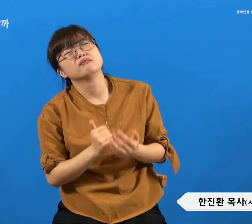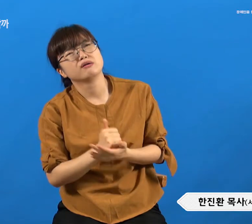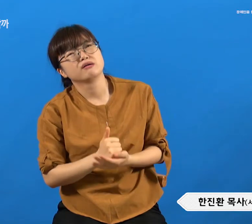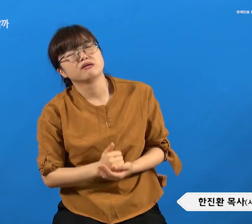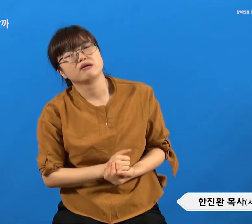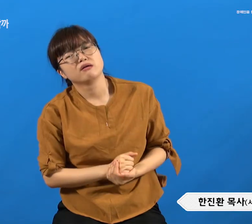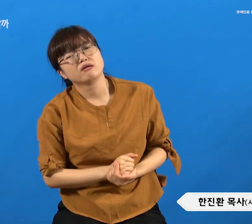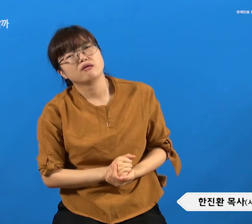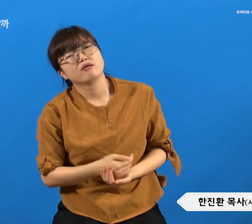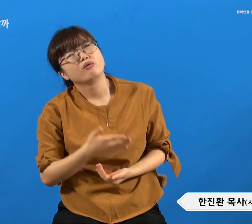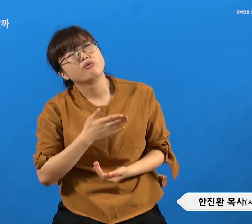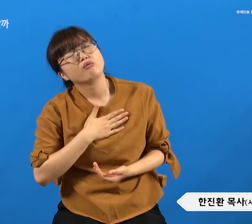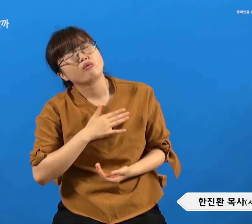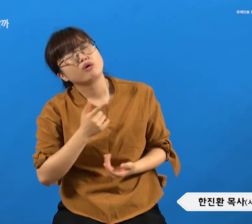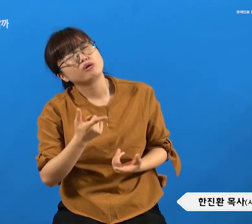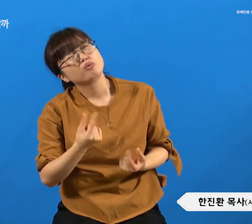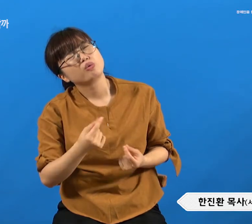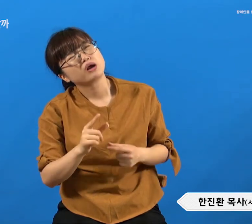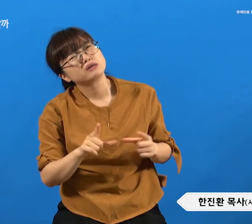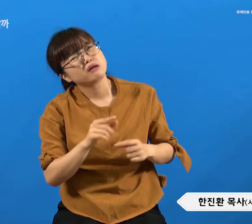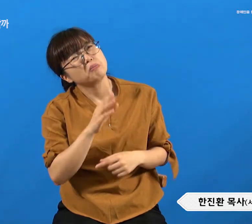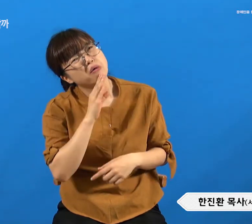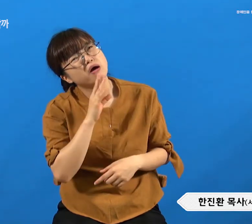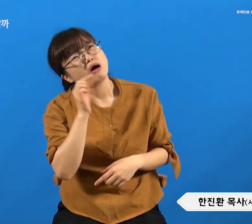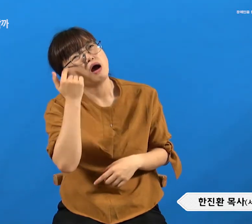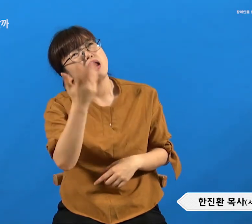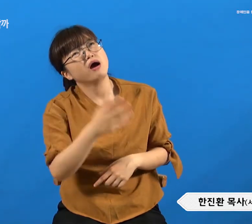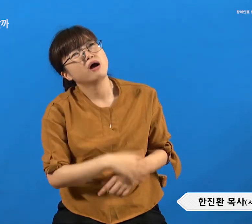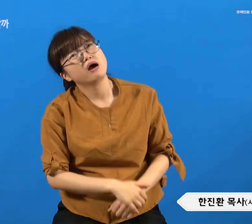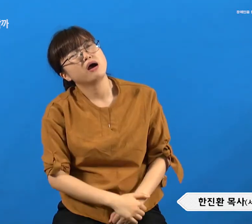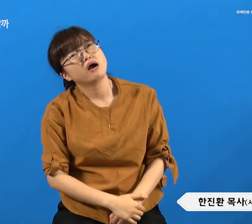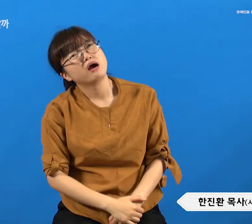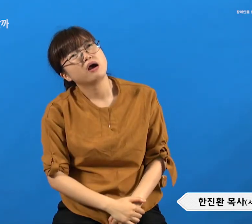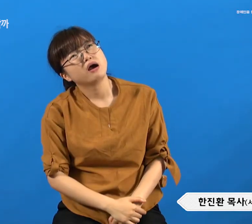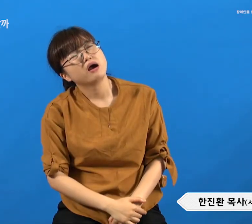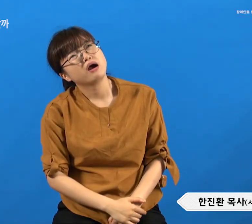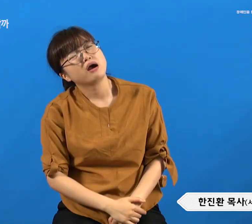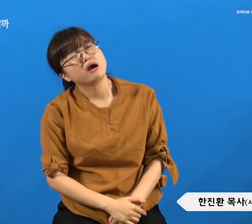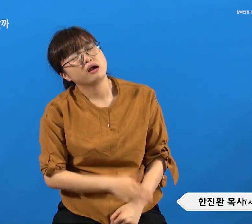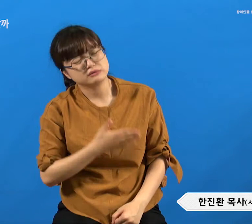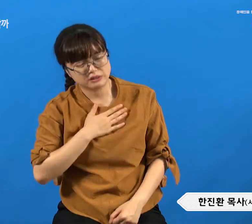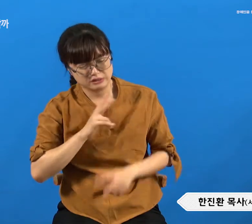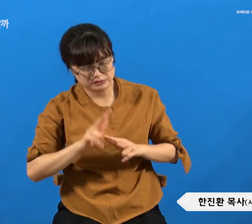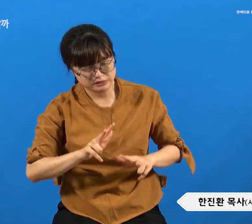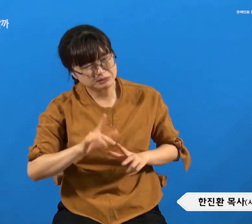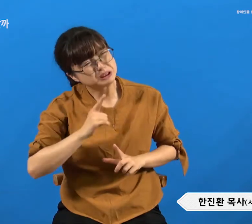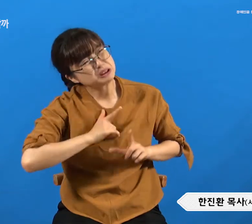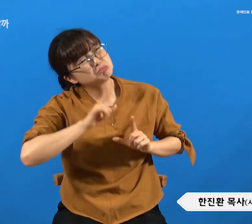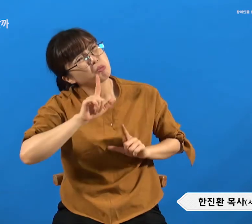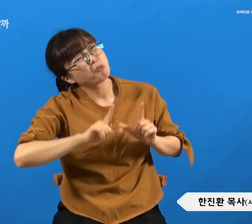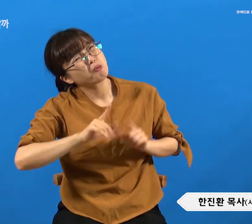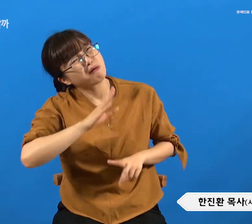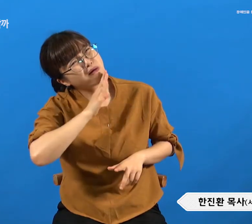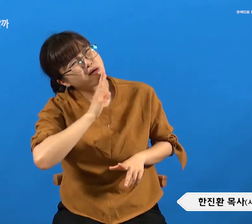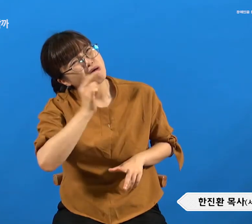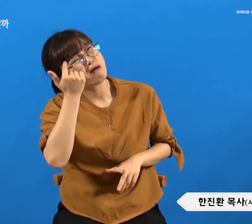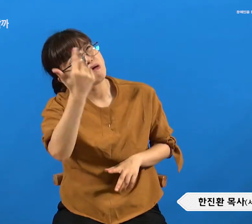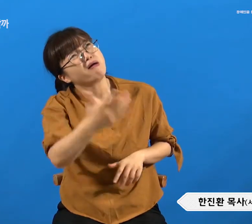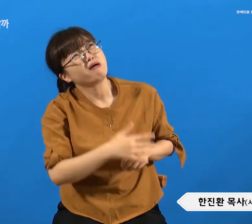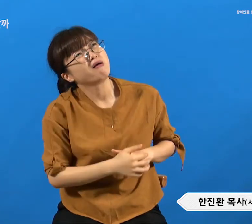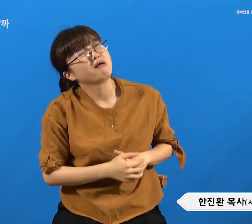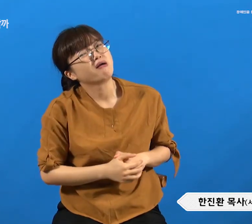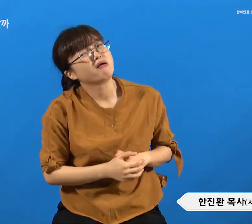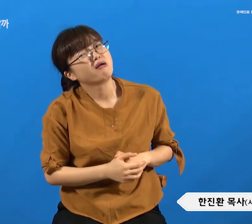하나님, 제가 지금 이렇게 사는 게 맞는 건가요? 제 지금 이 모습이 맞는